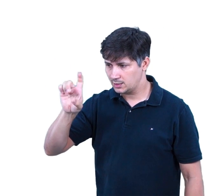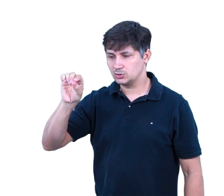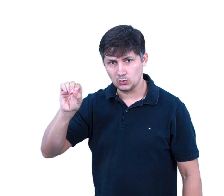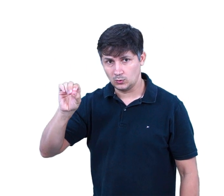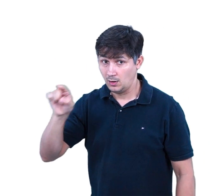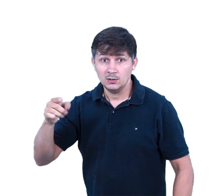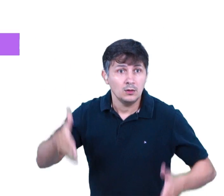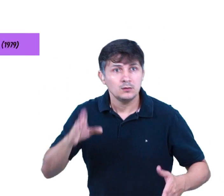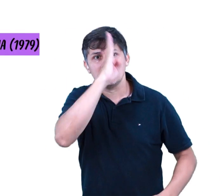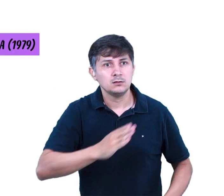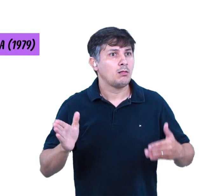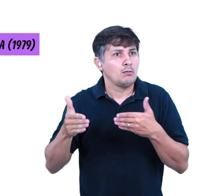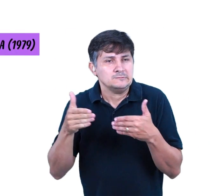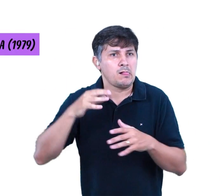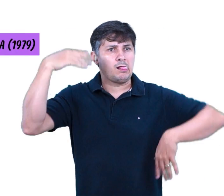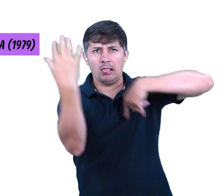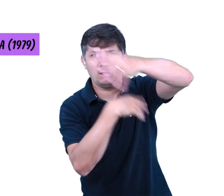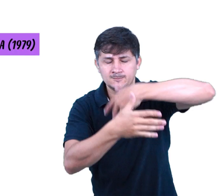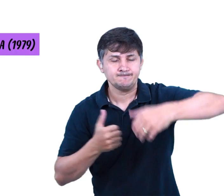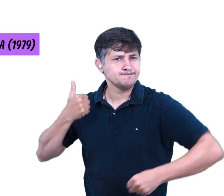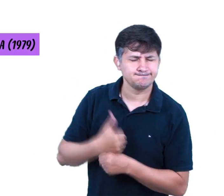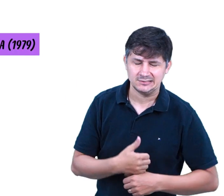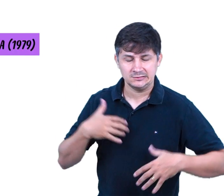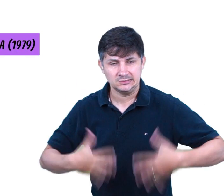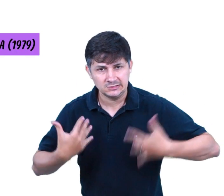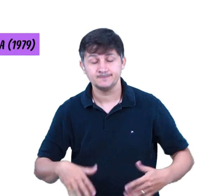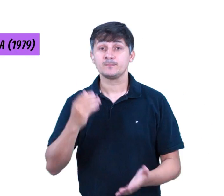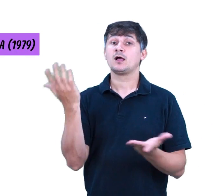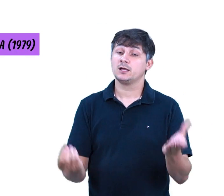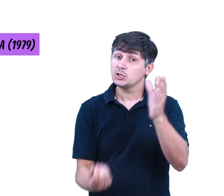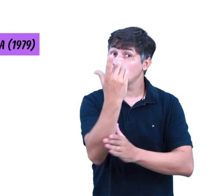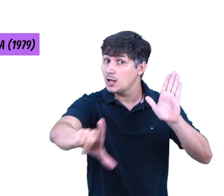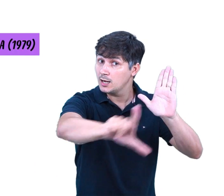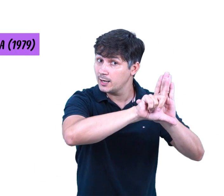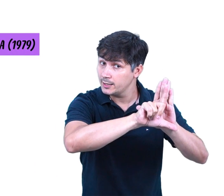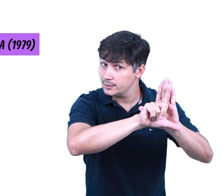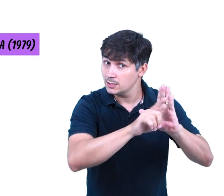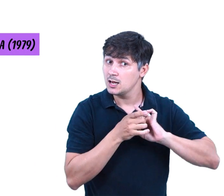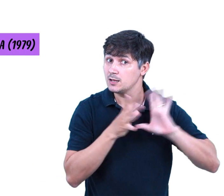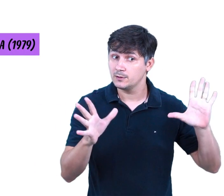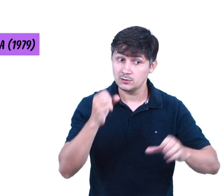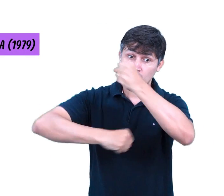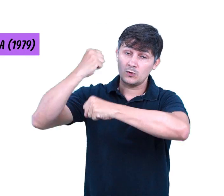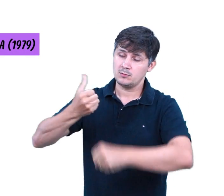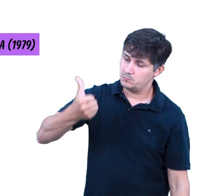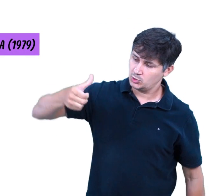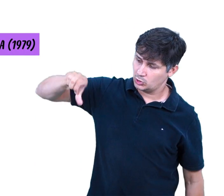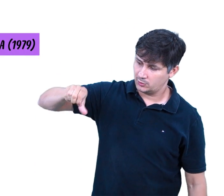foi criar a Lei de Anistia em 1979. Então você pensa, puxa, que legal, isso vai